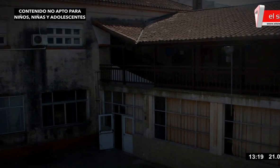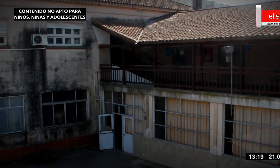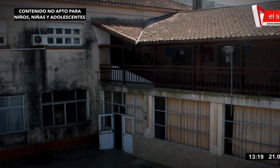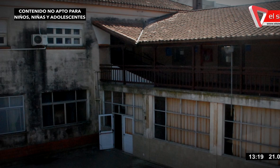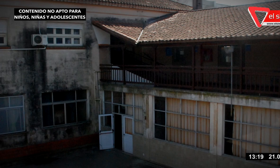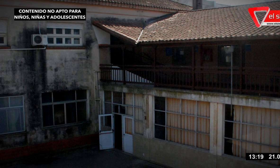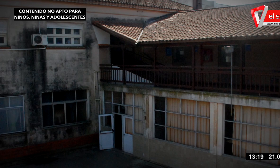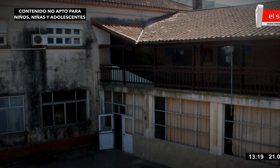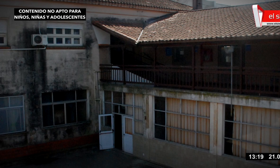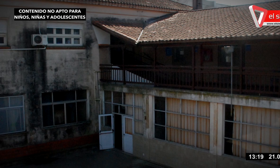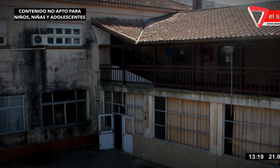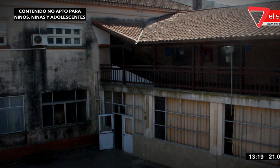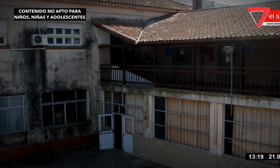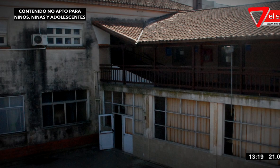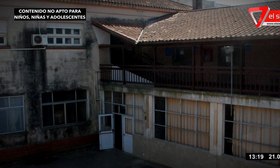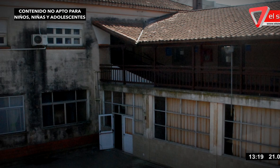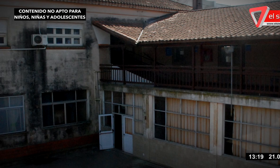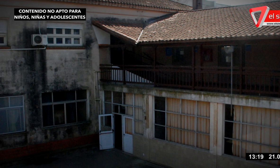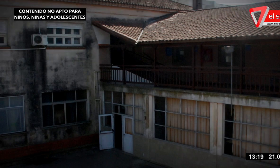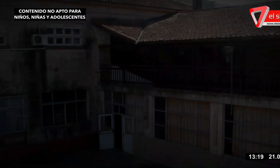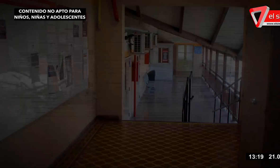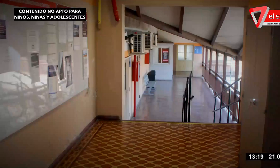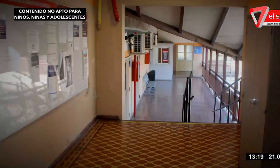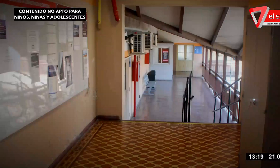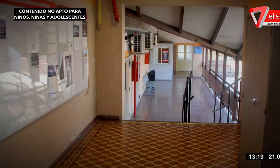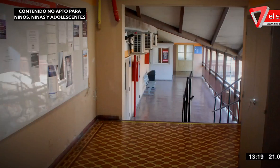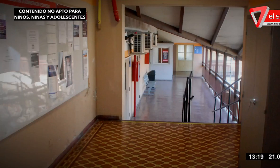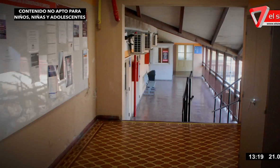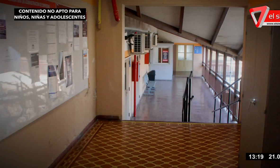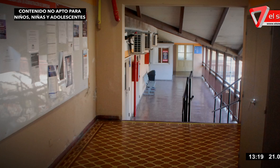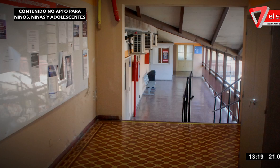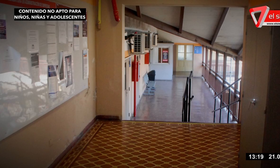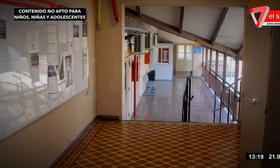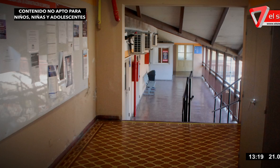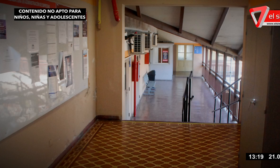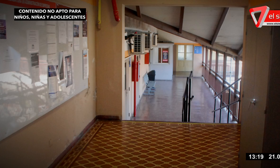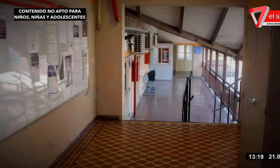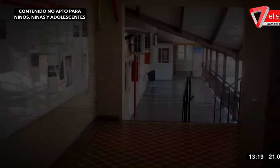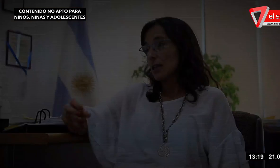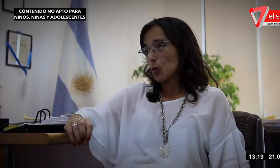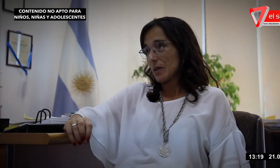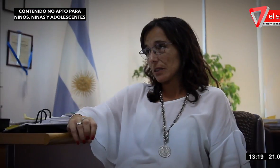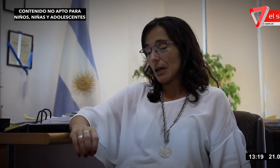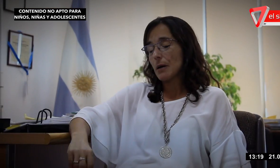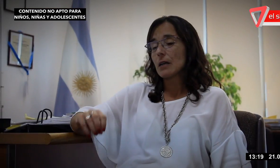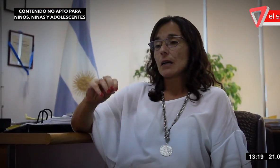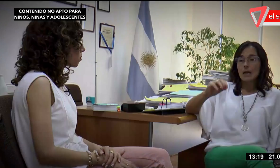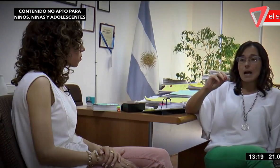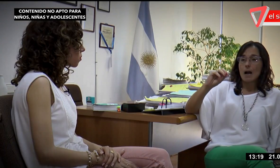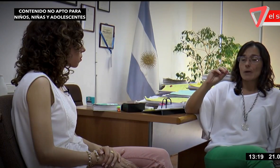maltrato violento, extremadamente violento, no solo por su condición de niños, sino porque además por la discapacidad que ellos presentaban. Hablan